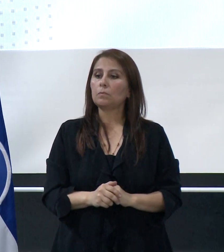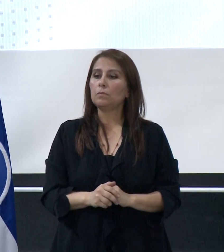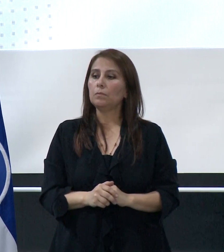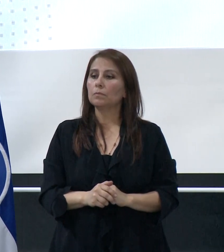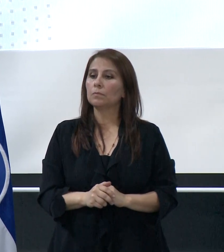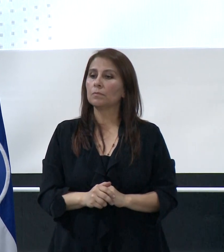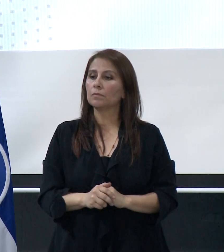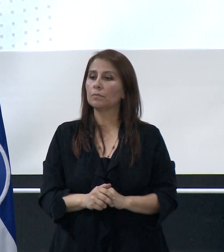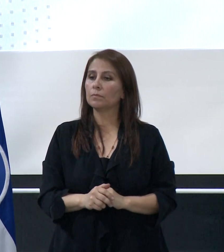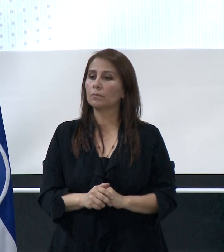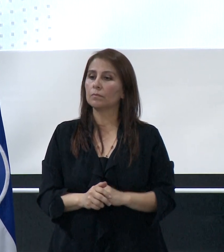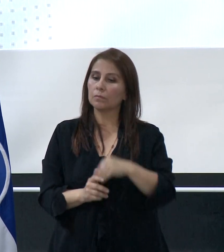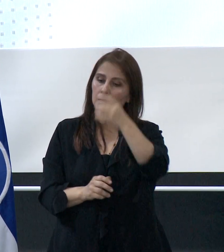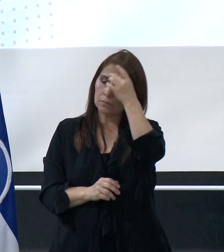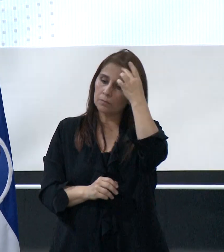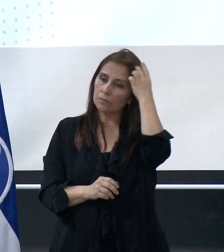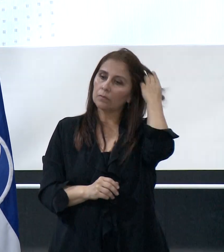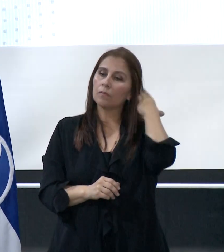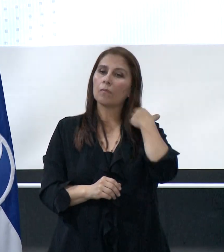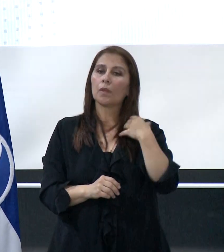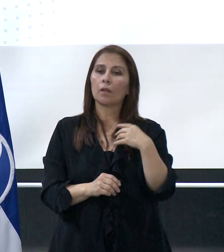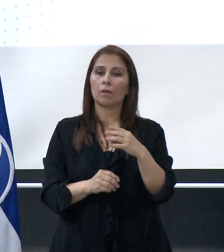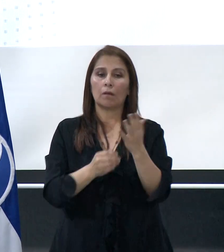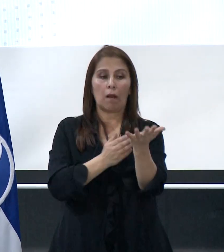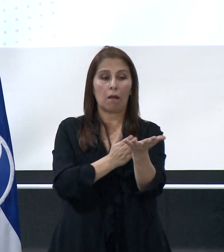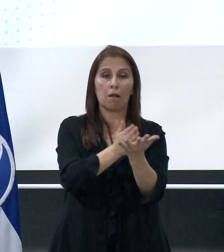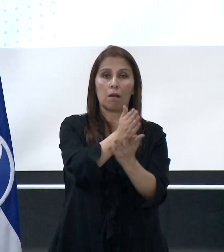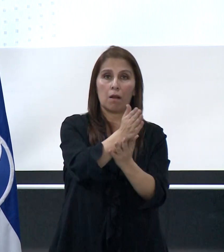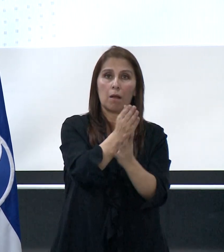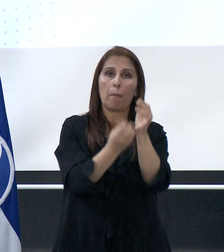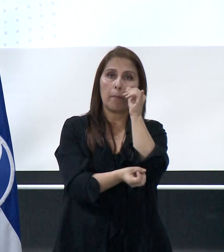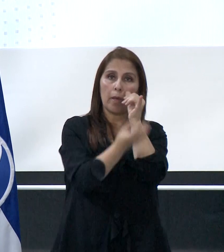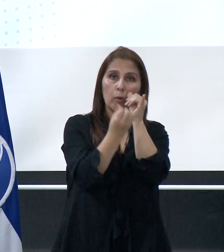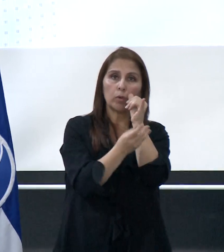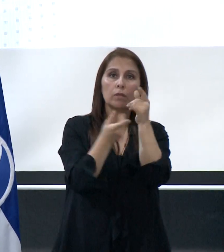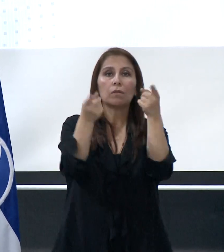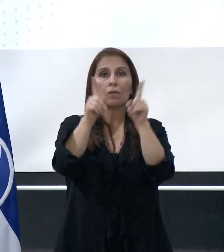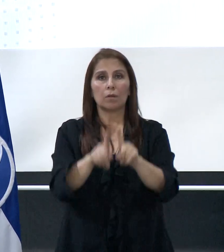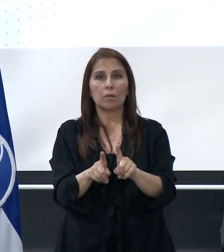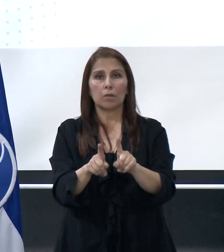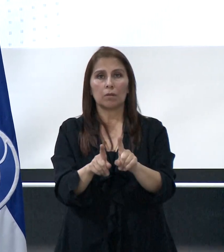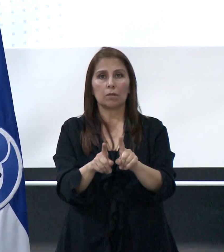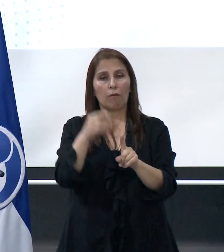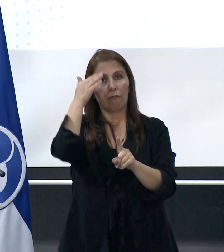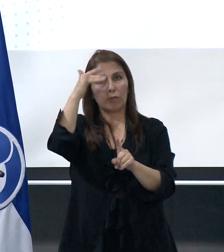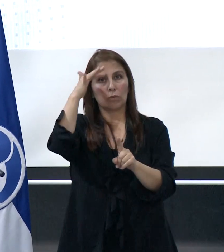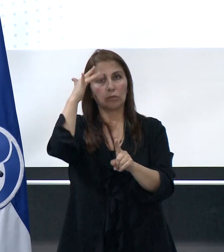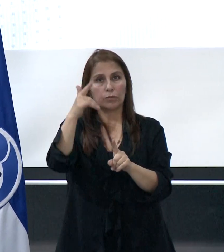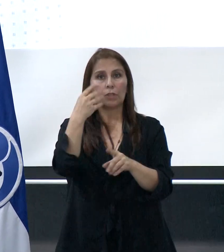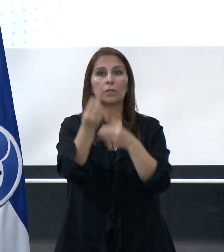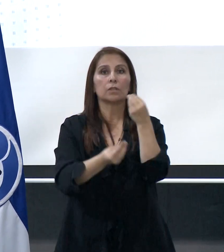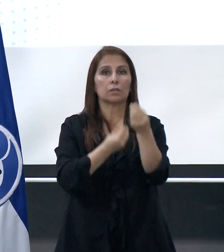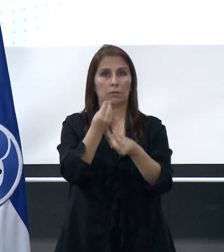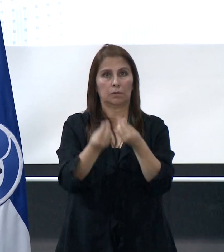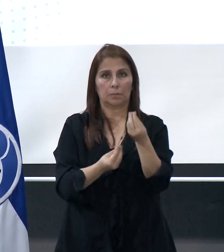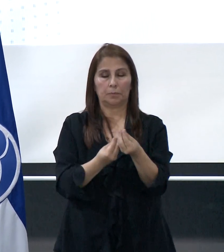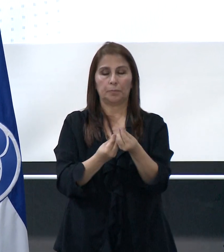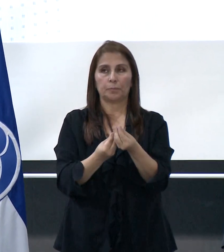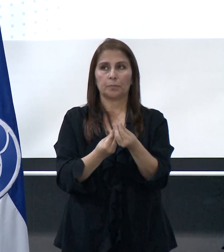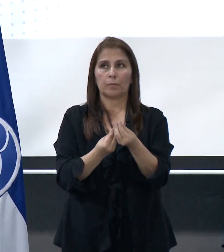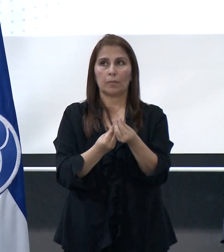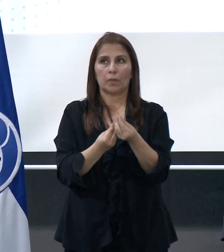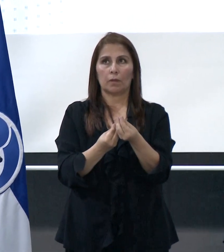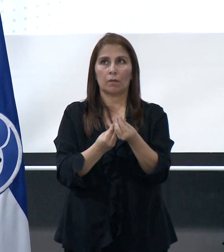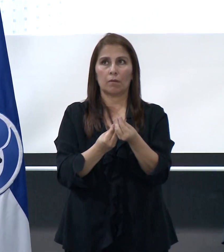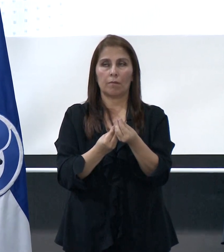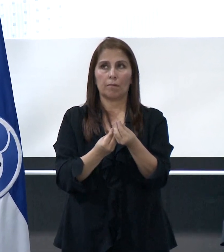a un programa de pedagogía y la licenciatura en filosofía han convenido a hacer la lección inaugural de sus programas en torno a la